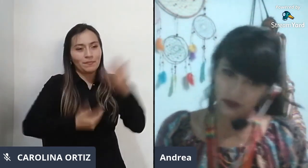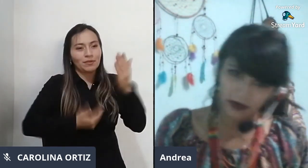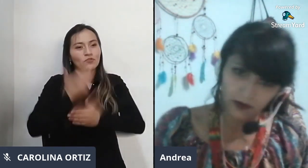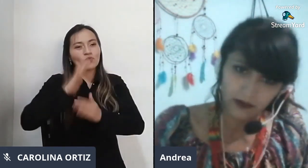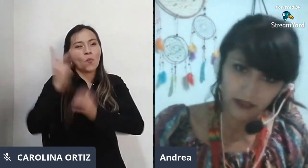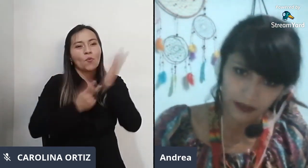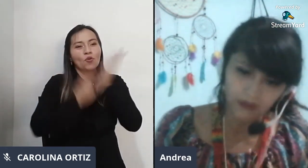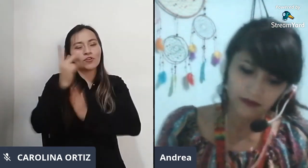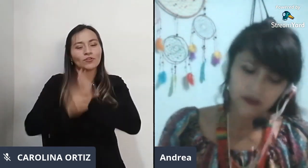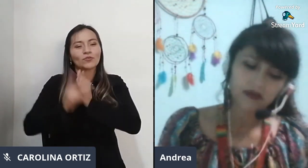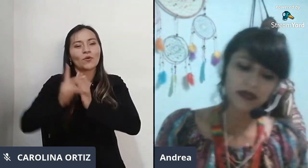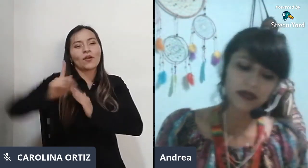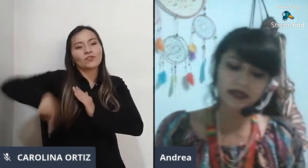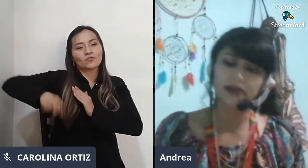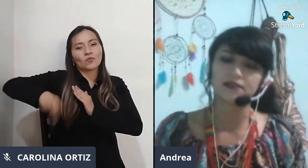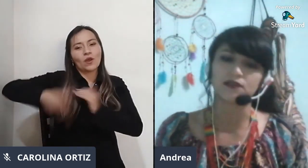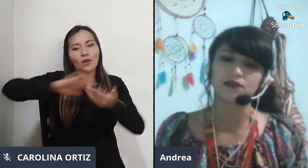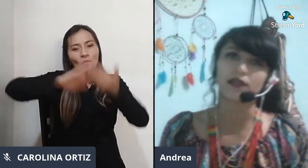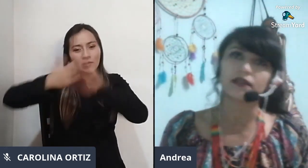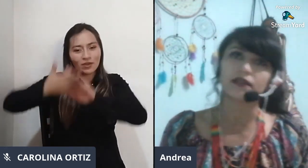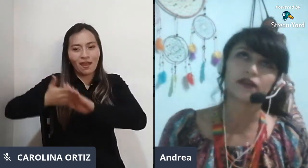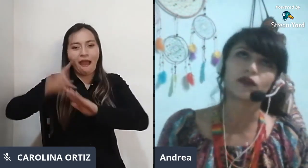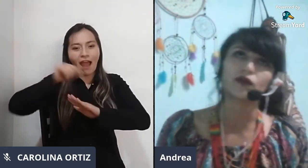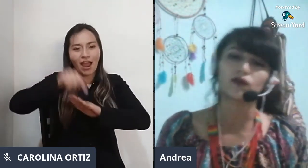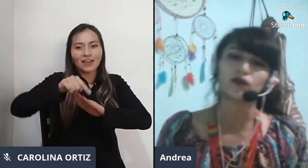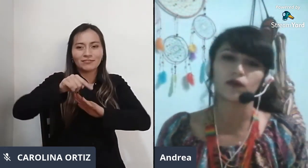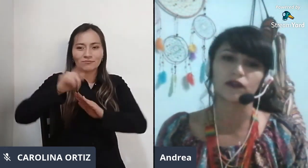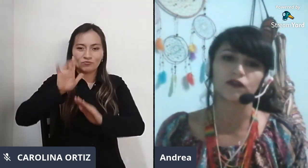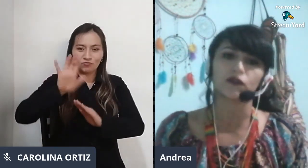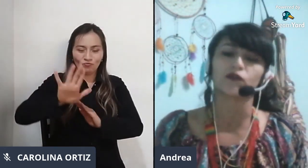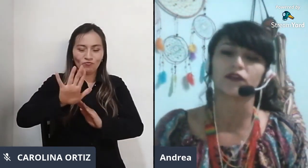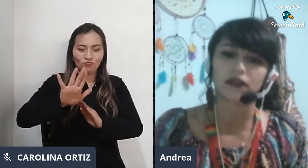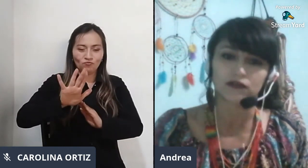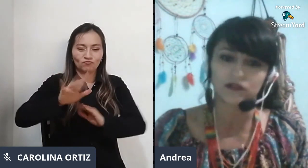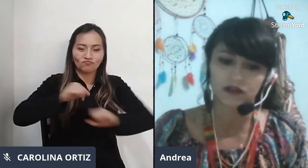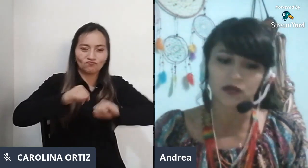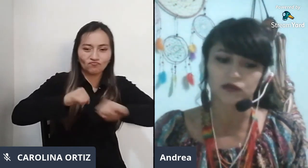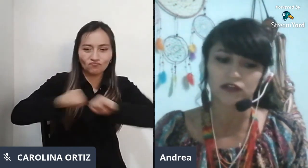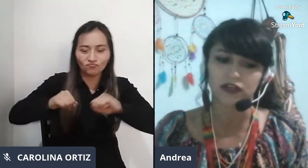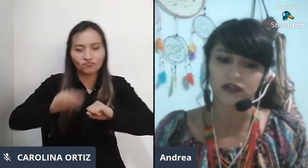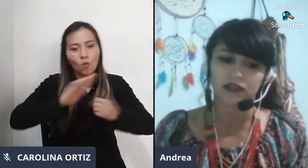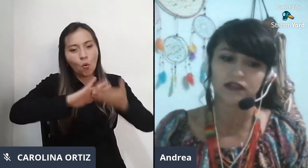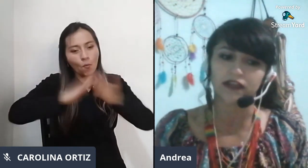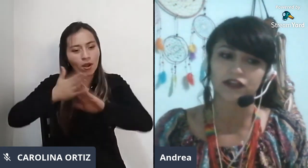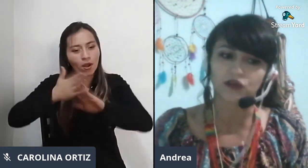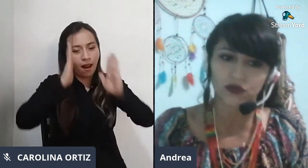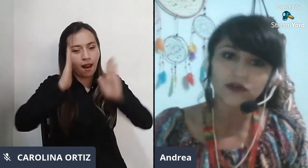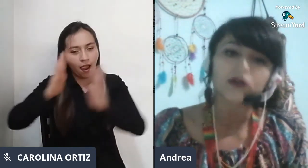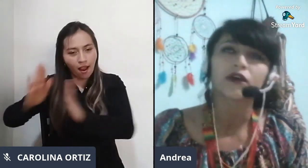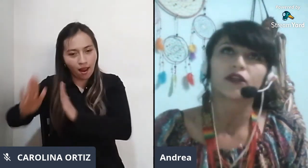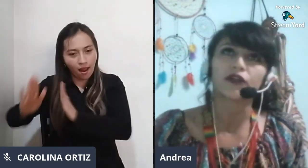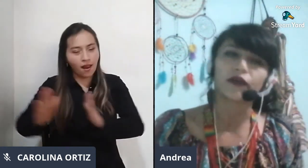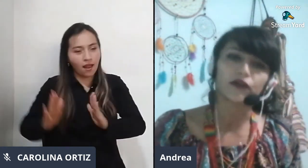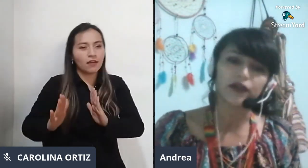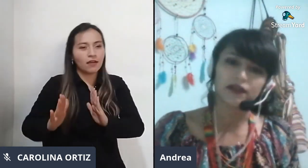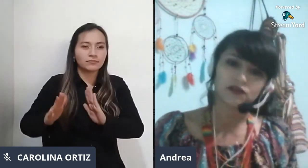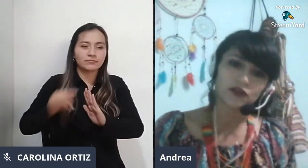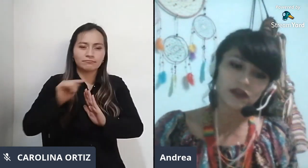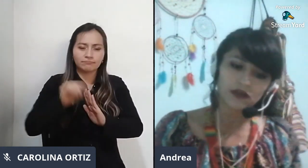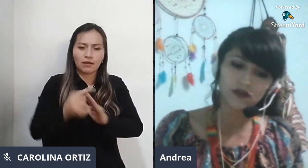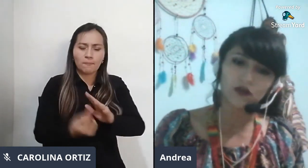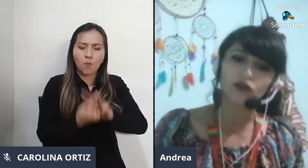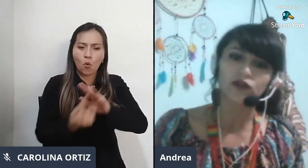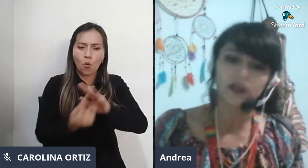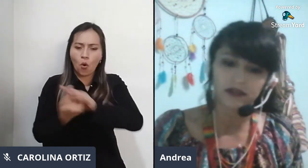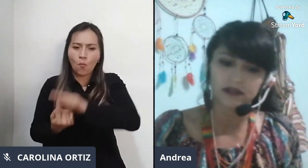es el ejercicio que lidera todos los movimientos comunitarios, digamos, del territorio, de donde han surgido todos los líderes